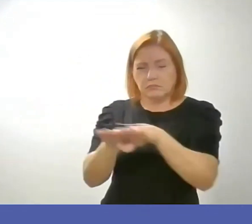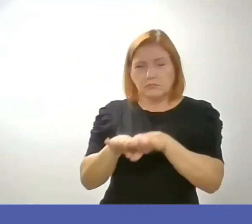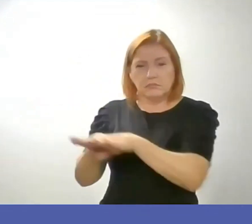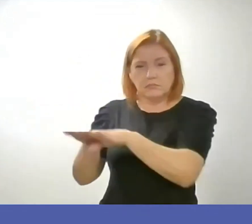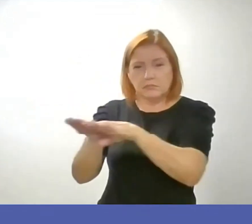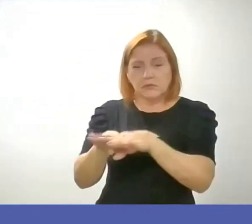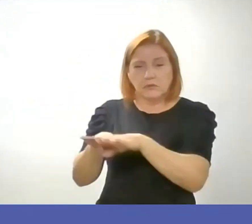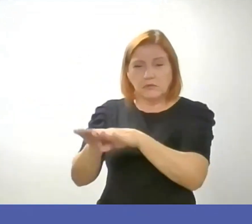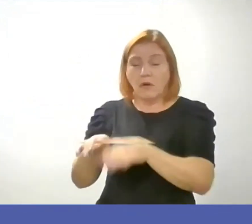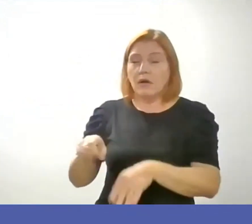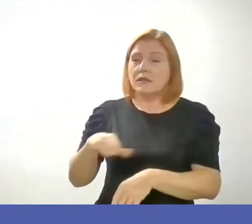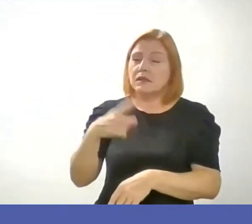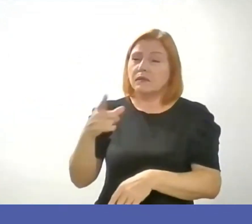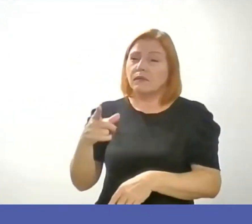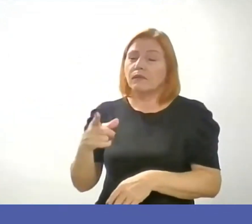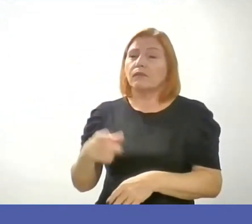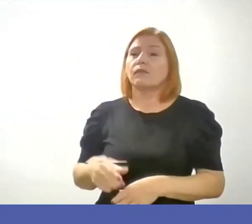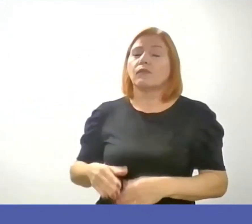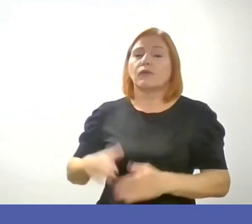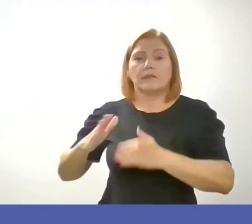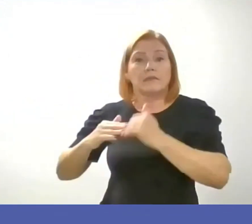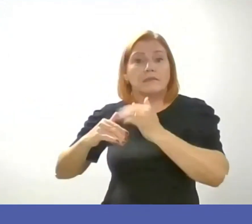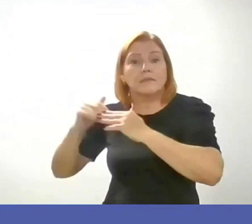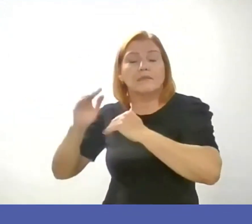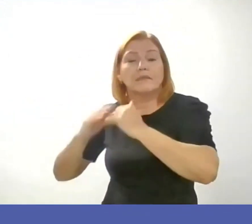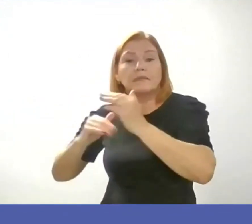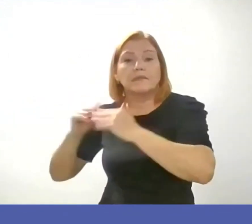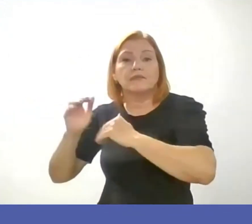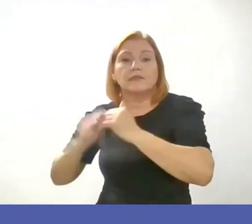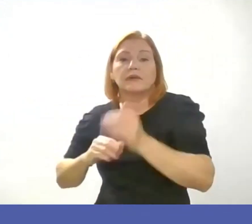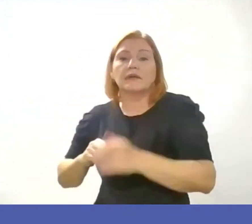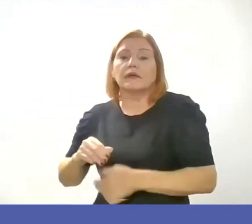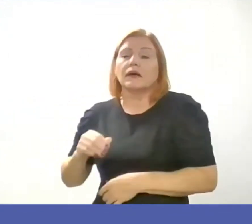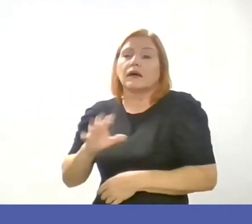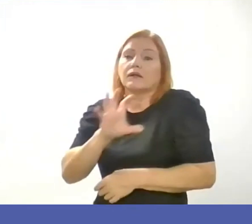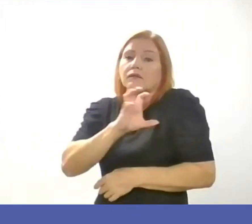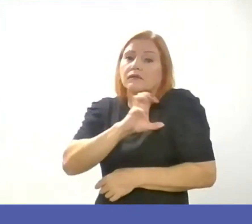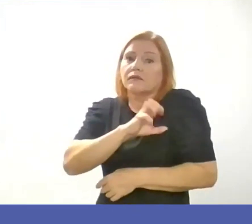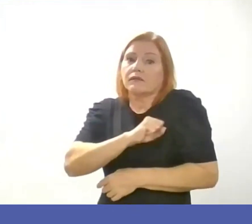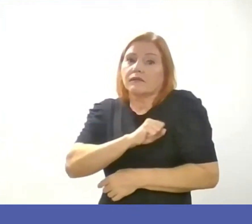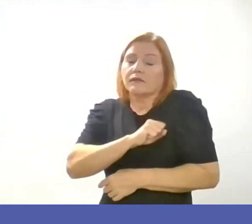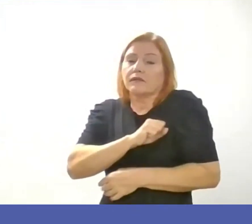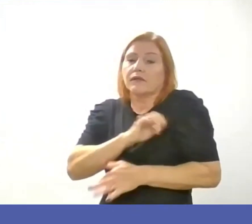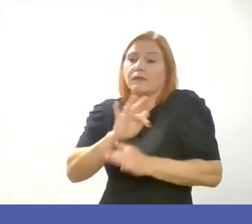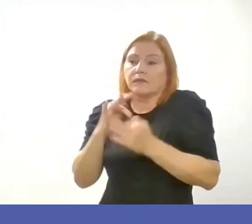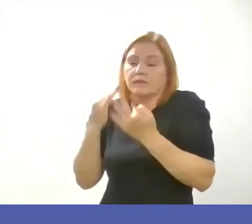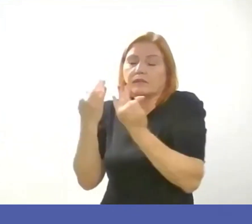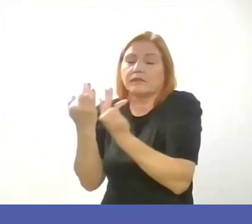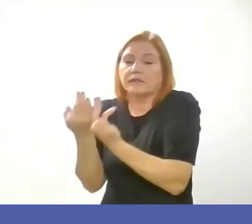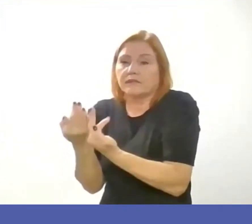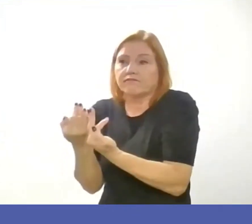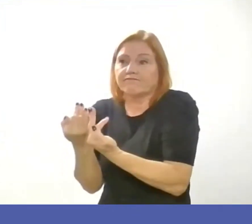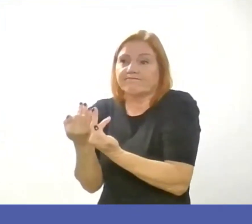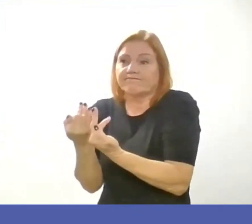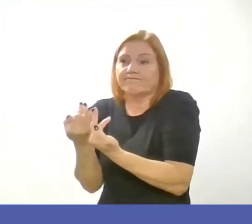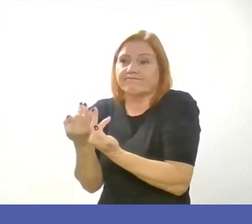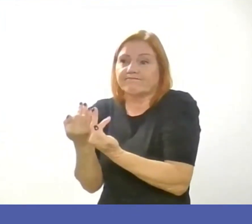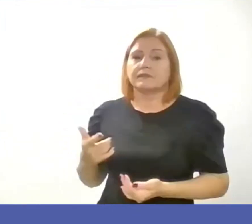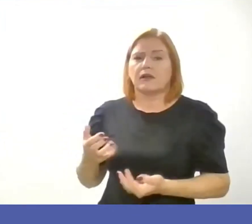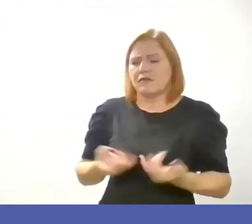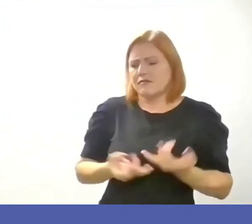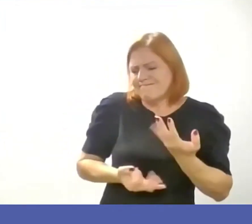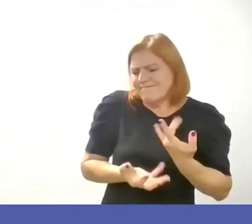entre os irmãos, sem título, sem posição, e o Senhor começou ali um fogo para